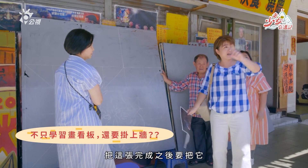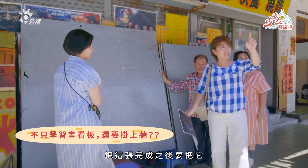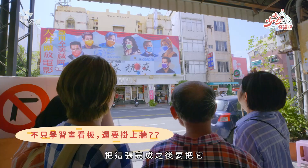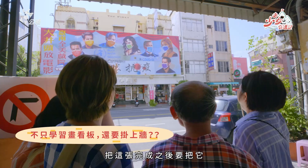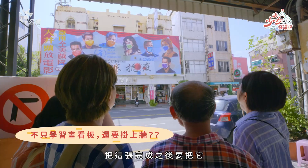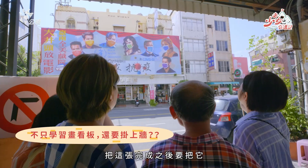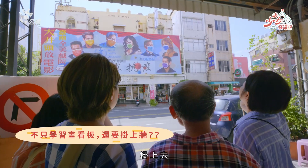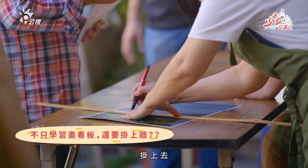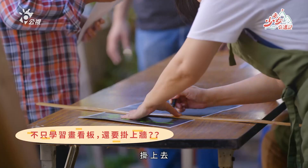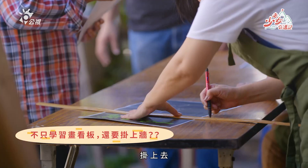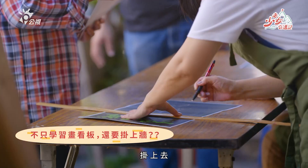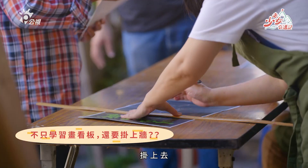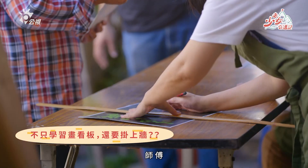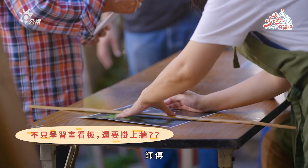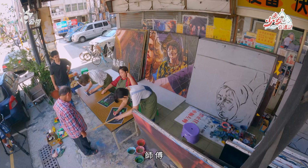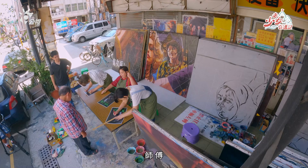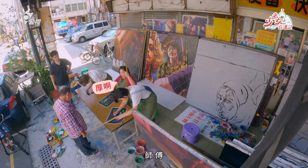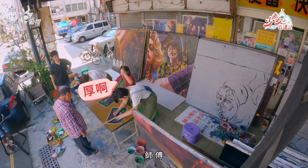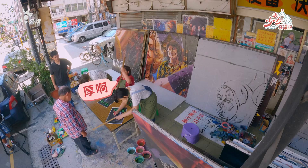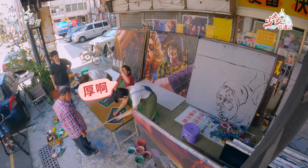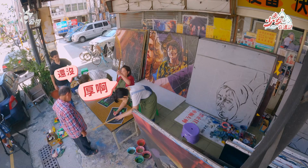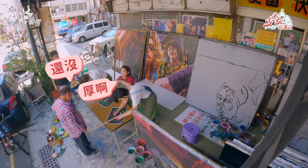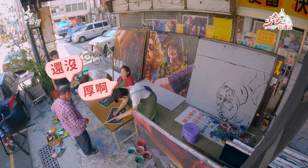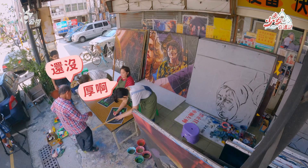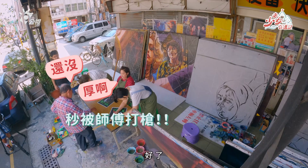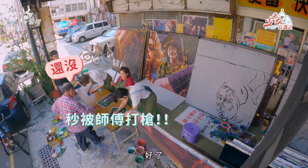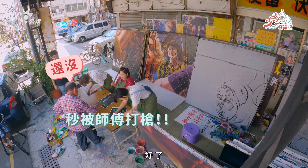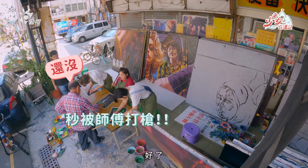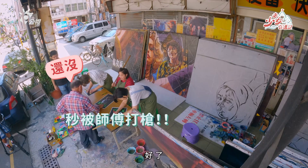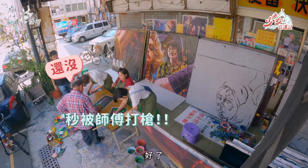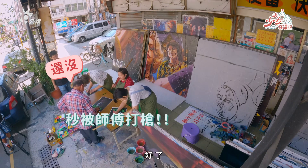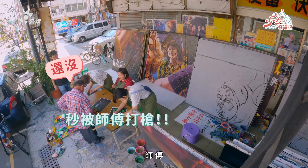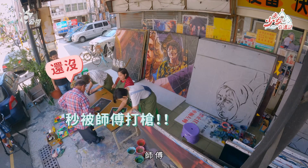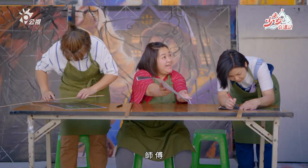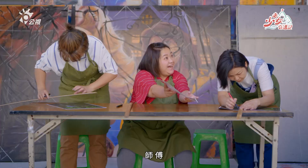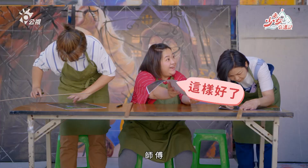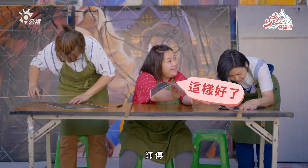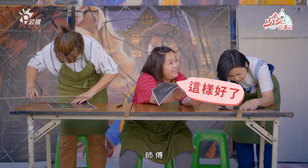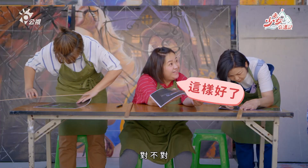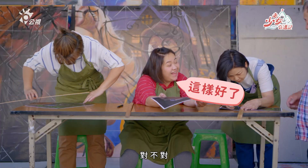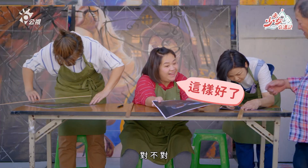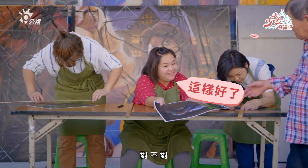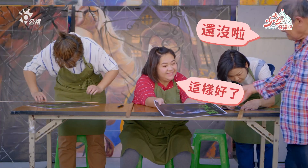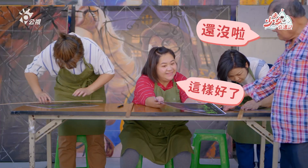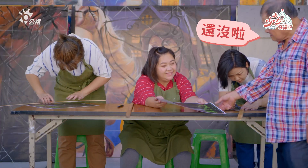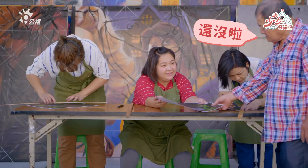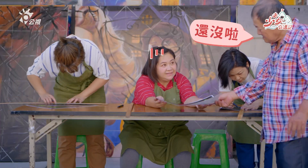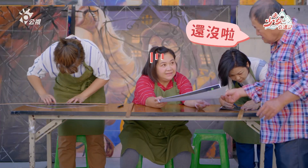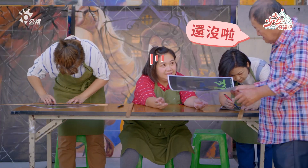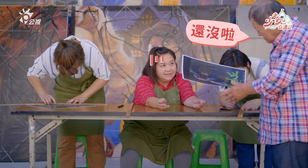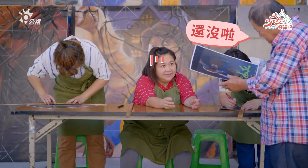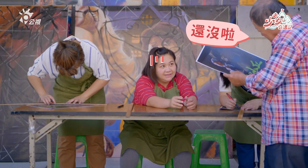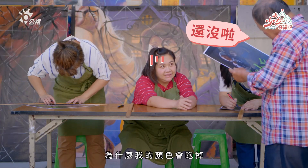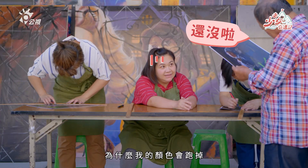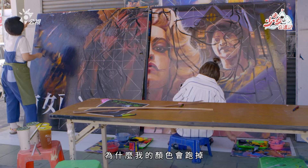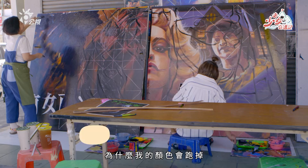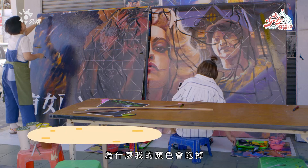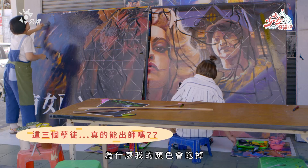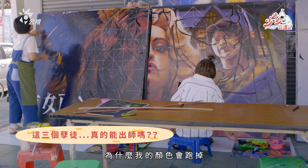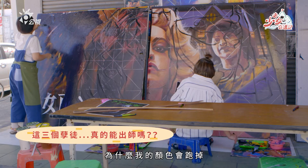它挂上去。 师傅，好啊。 还没了， 师傅站好了，对不对？ 还没了。 为什么我的颜色会